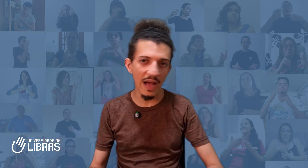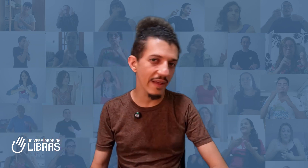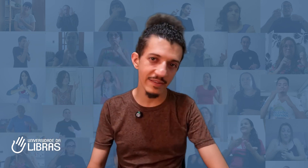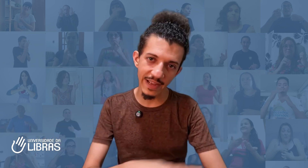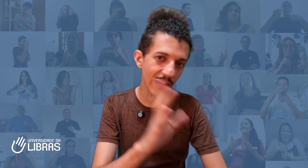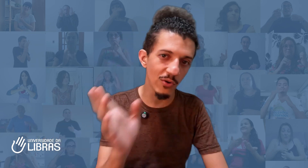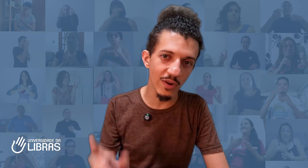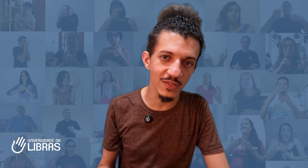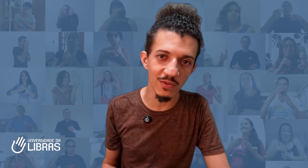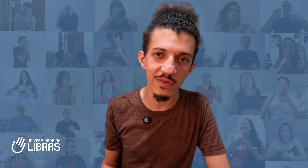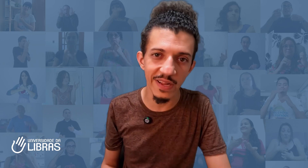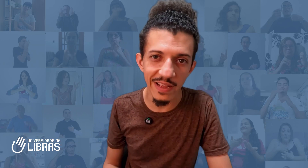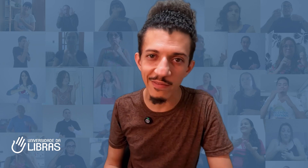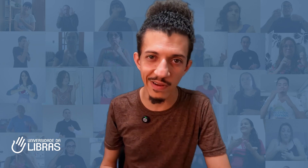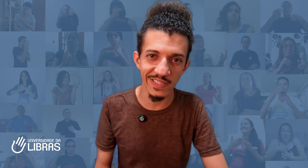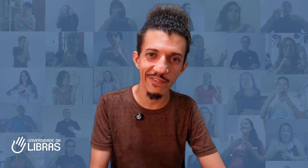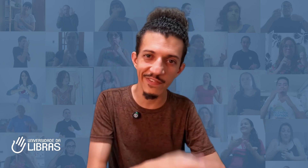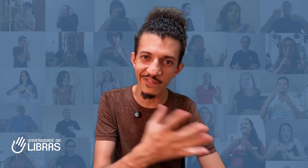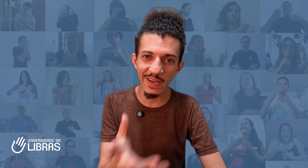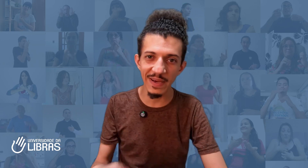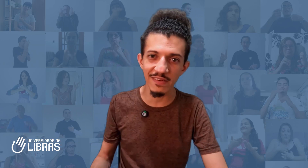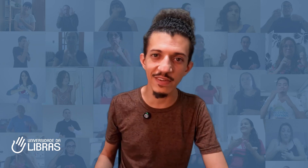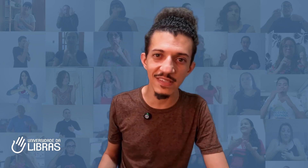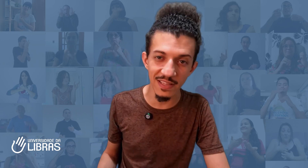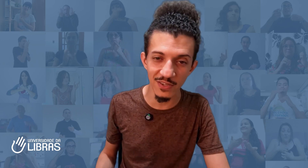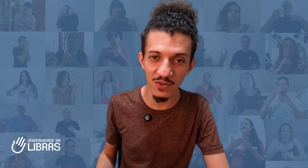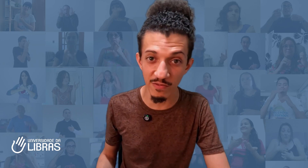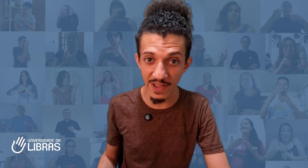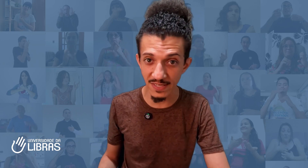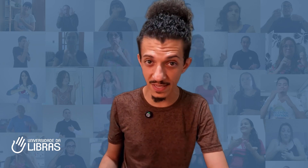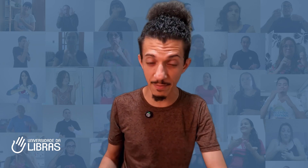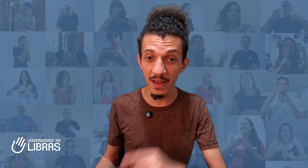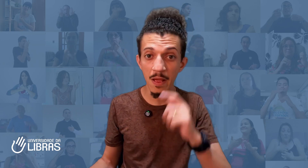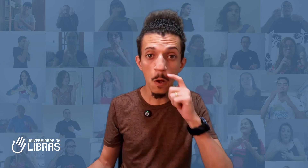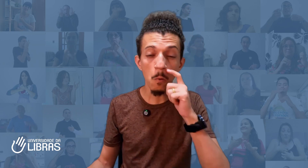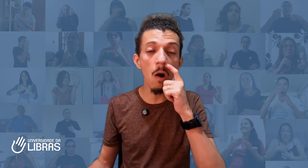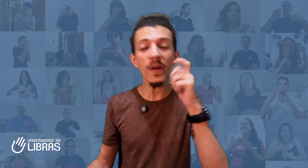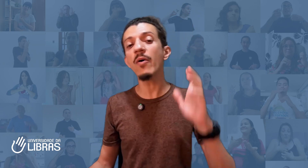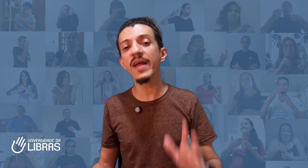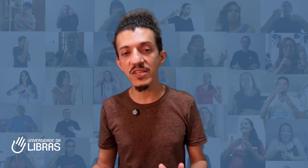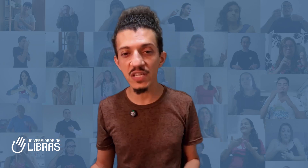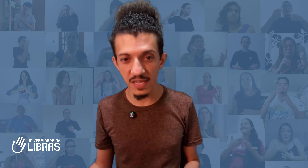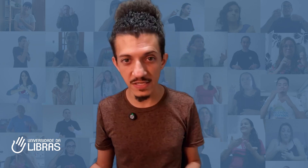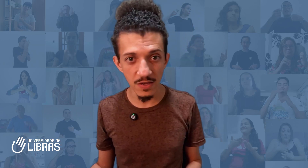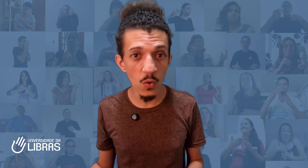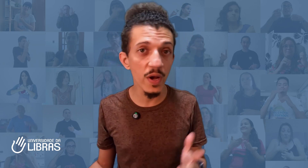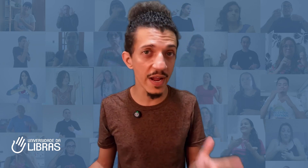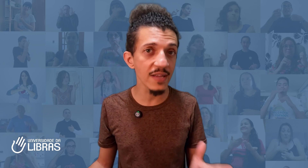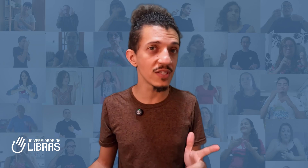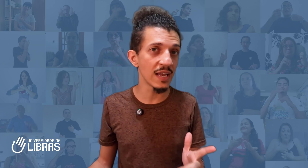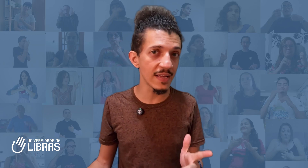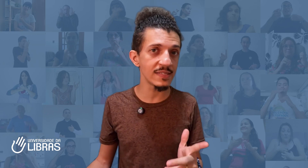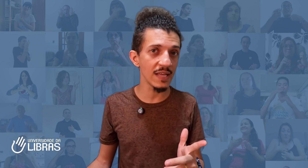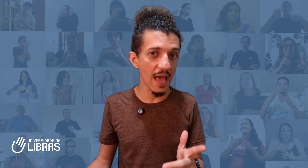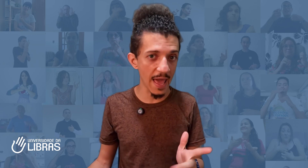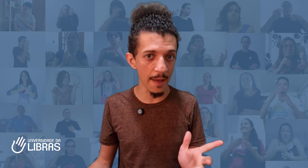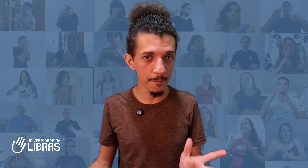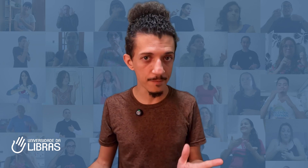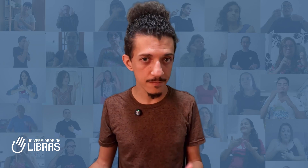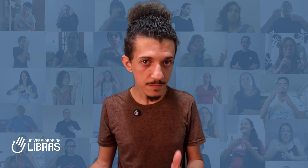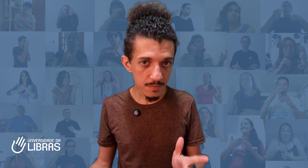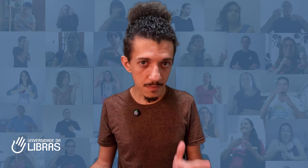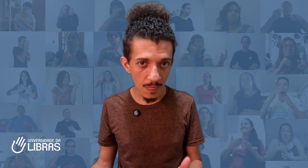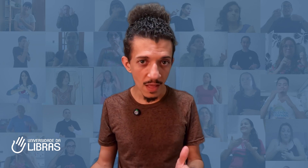tudo, aí já é outro assunto, né? Já fica mais avançada a nossa conversa aqui. Mas qual que é o grande lance? O grande lance é